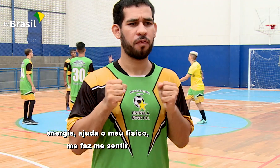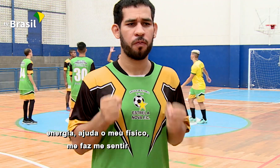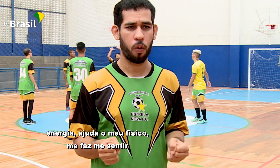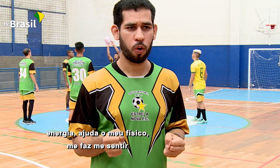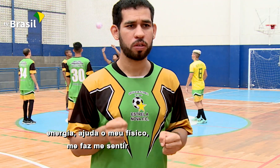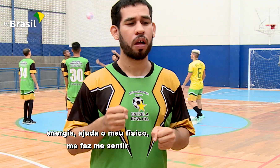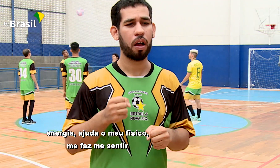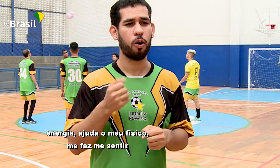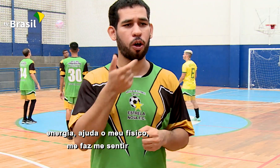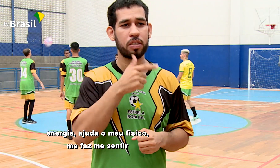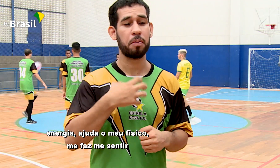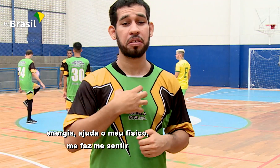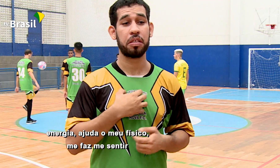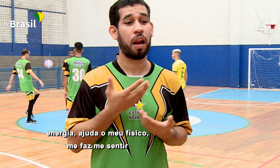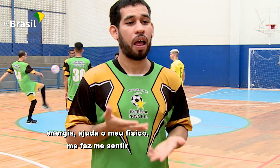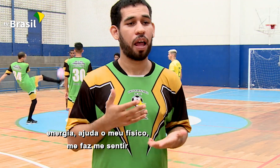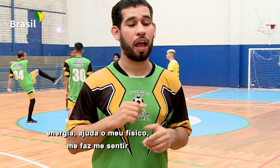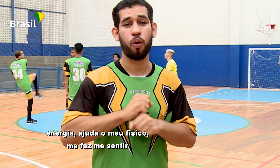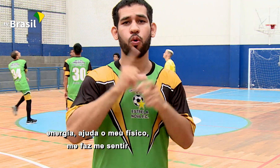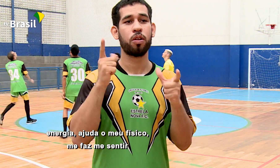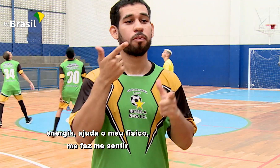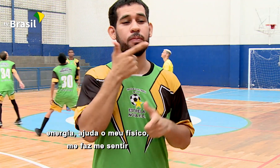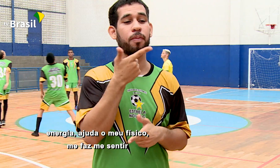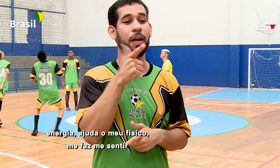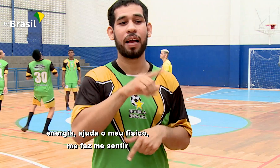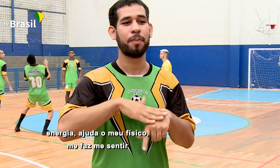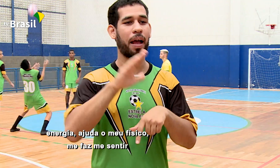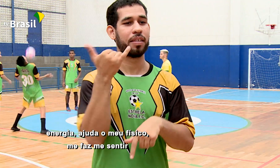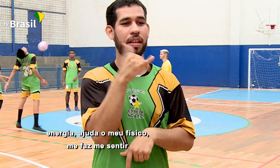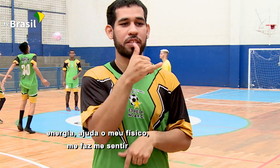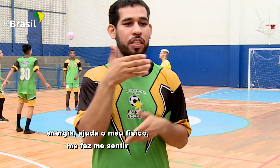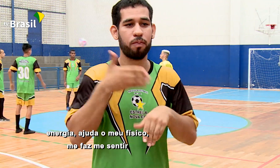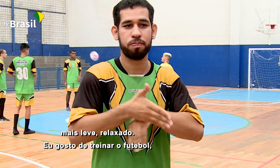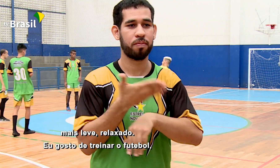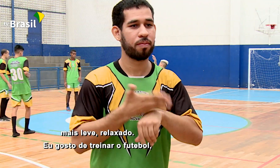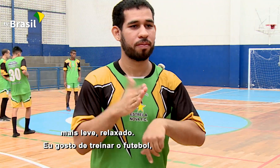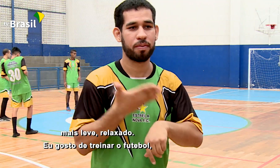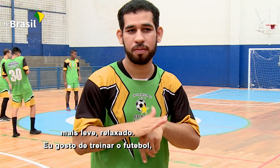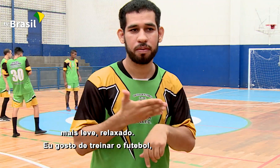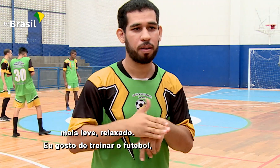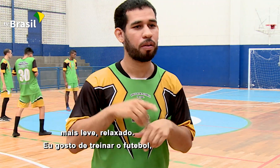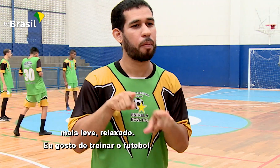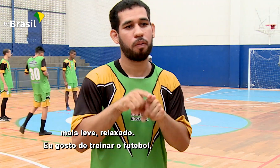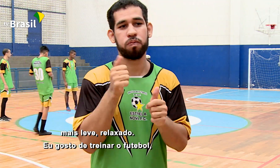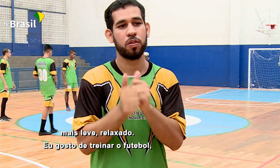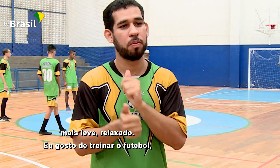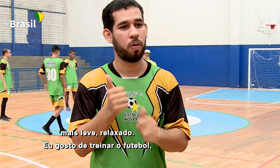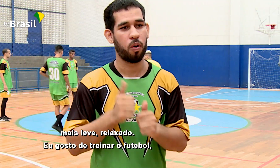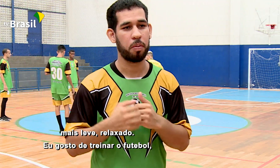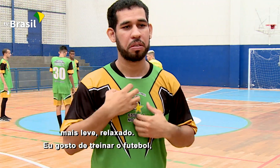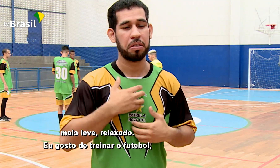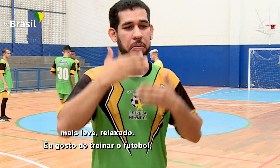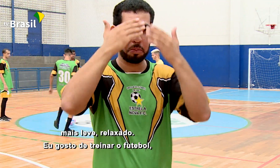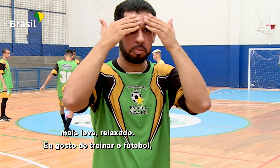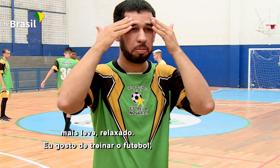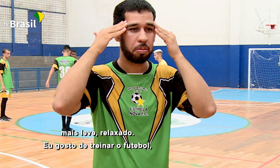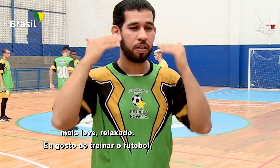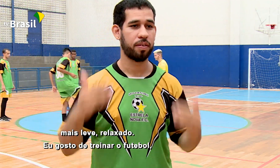energia, ajuda o meu físico, me faz me sentir mais leve, relaxada. Eu gosto de treinar o futebol, eu